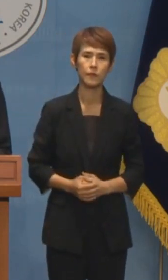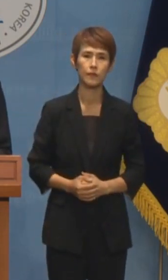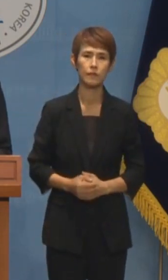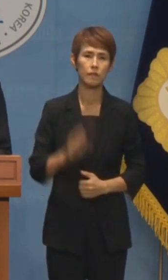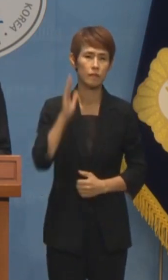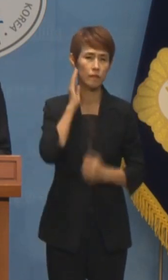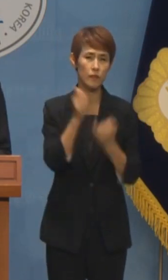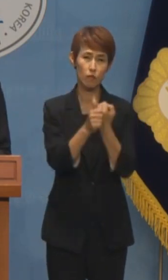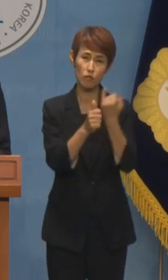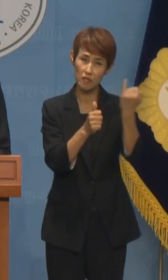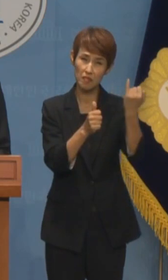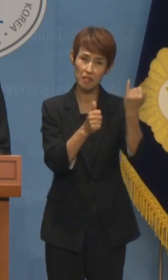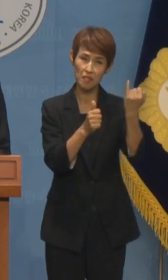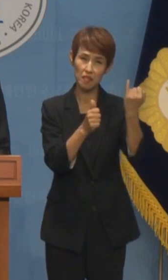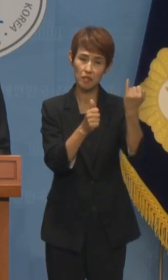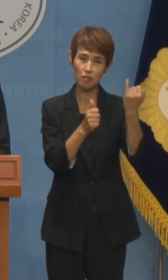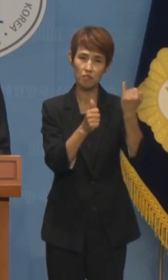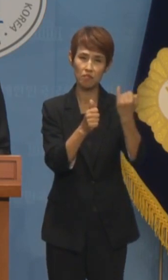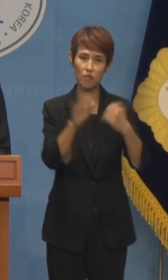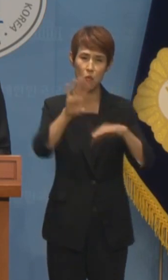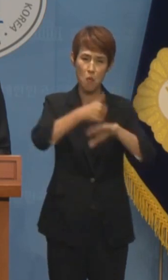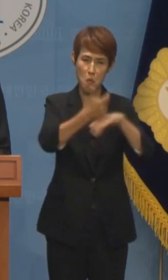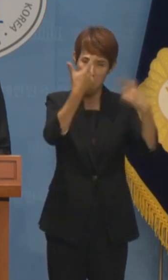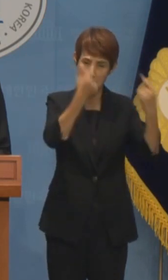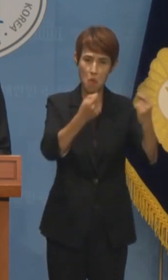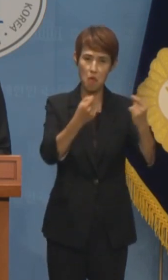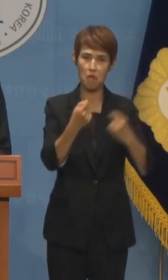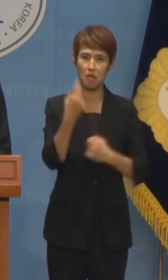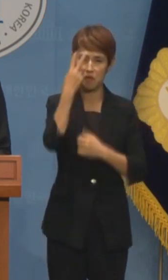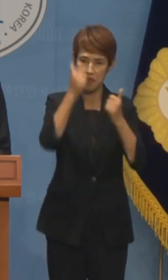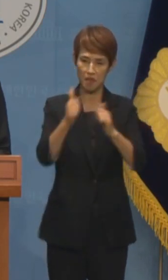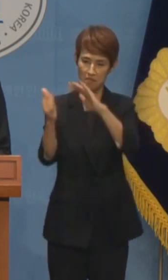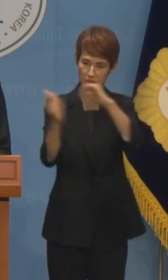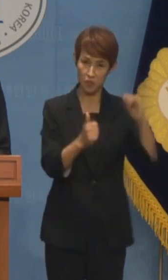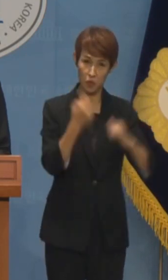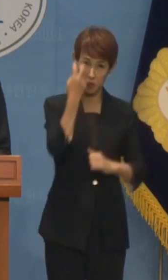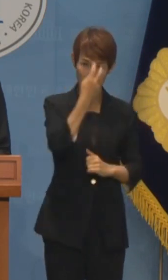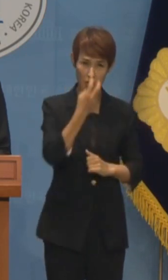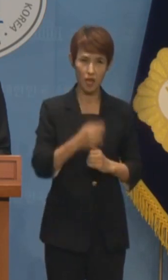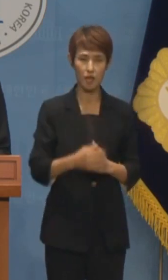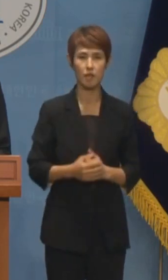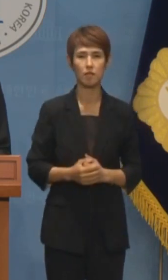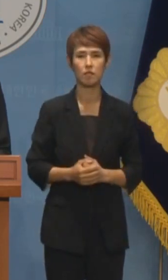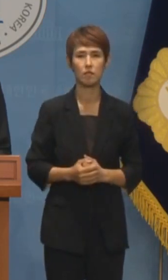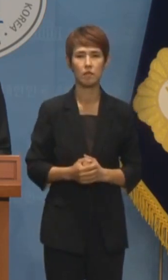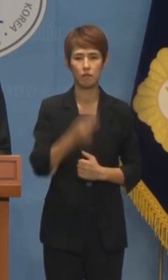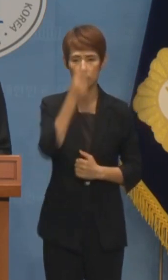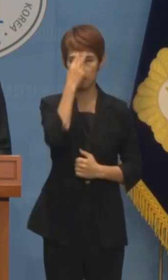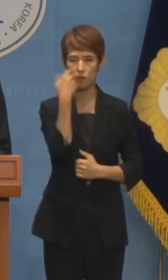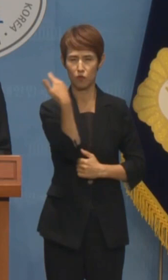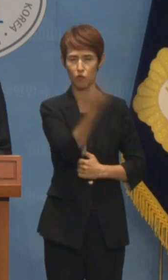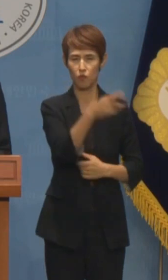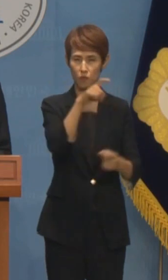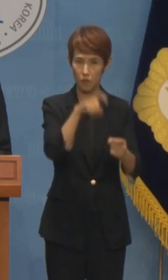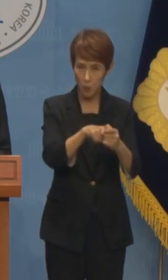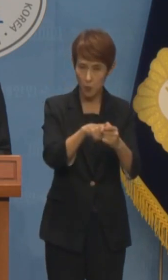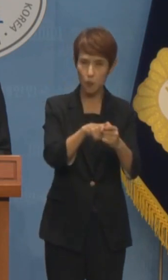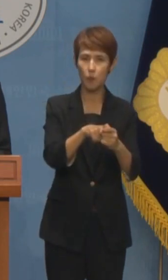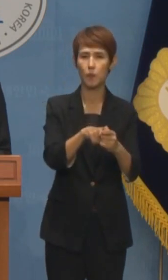김건희 여사의 황제 출장 조사는 결국 면죄부를 주기 위한